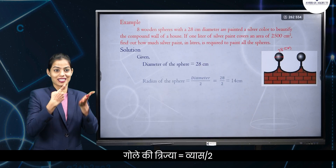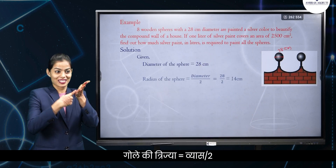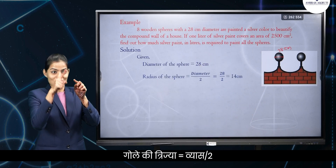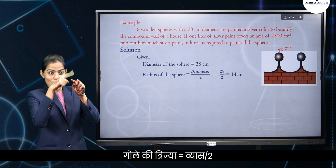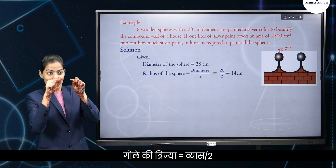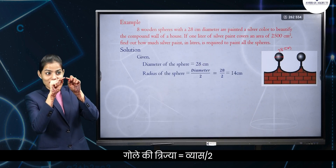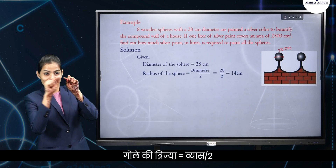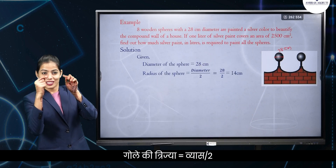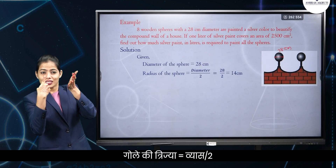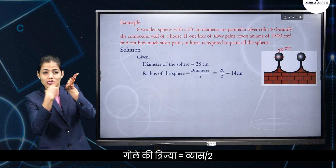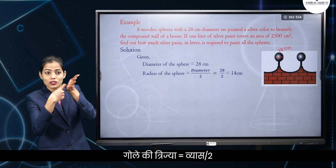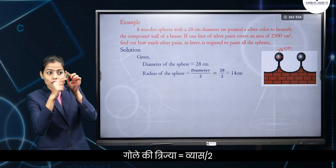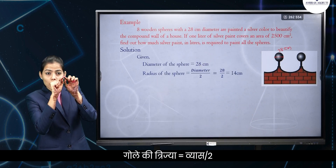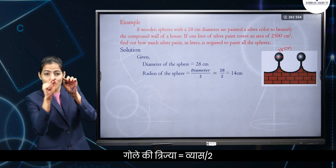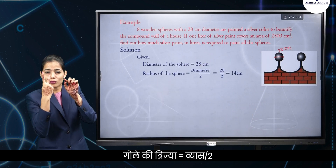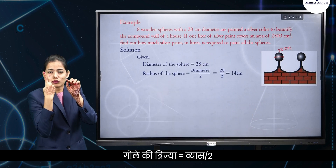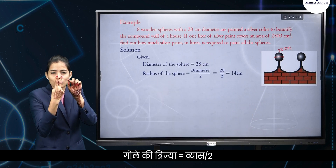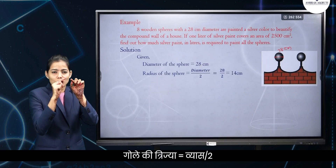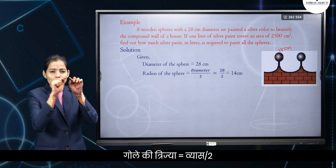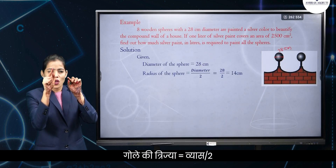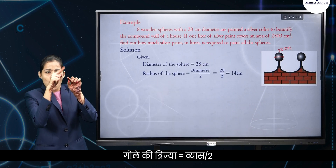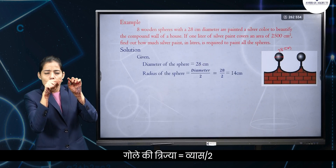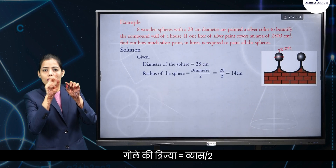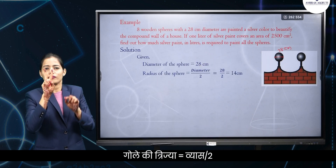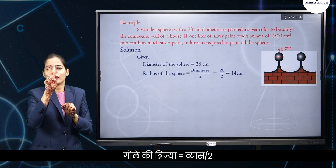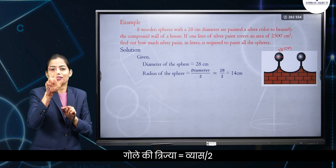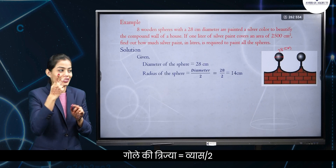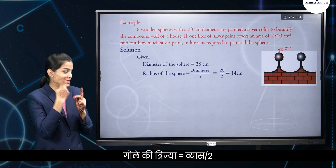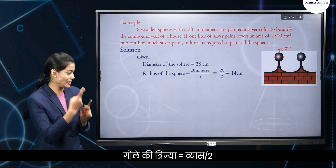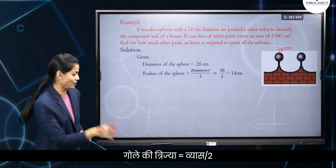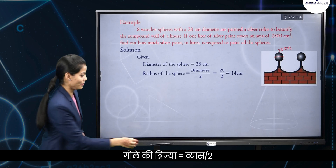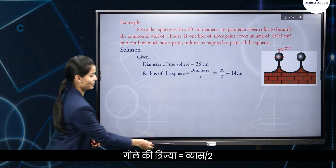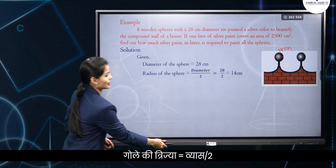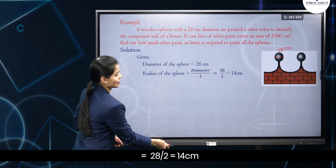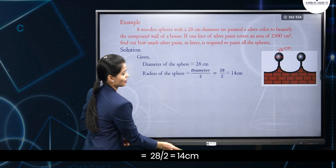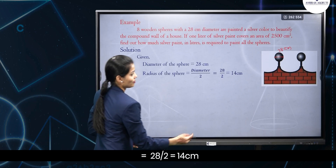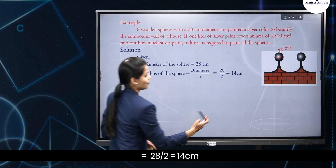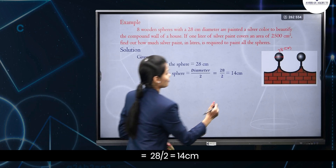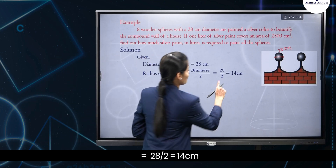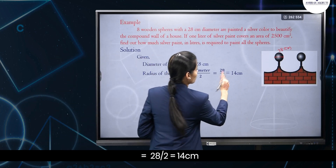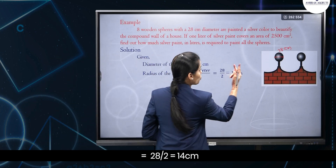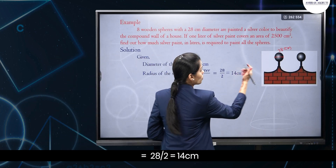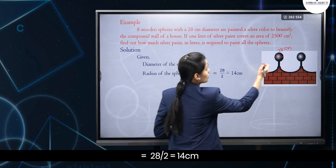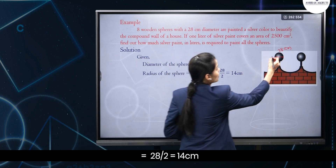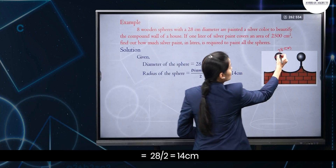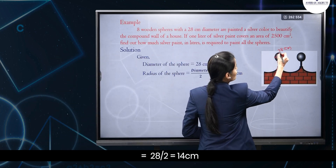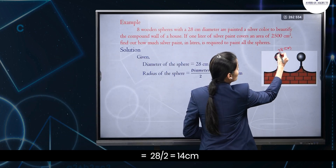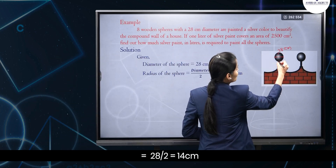गोले की त्रिज्या इज इक्वल्स टू व्यास बाई 28 इज इक्वल्स टू 28 बाई 2 इज इक्वल्स